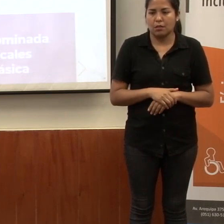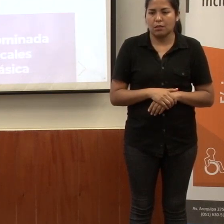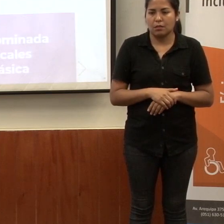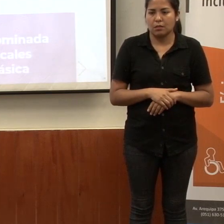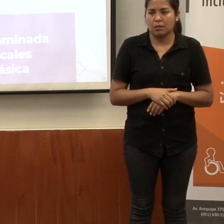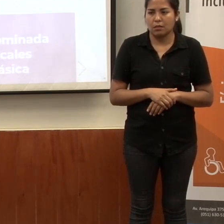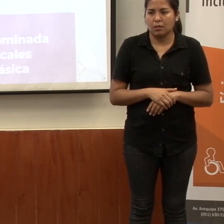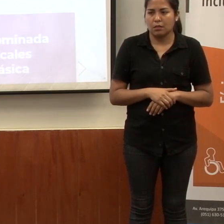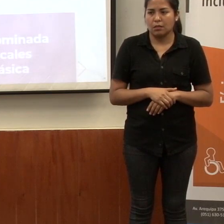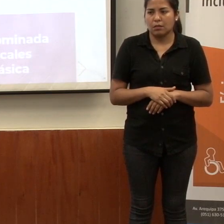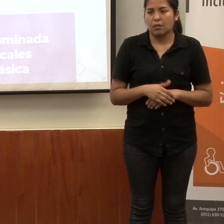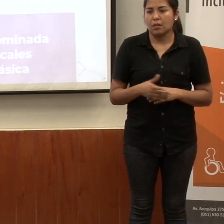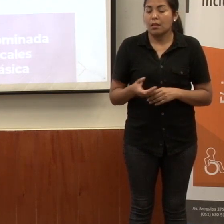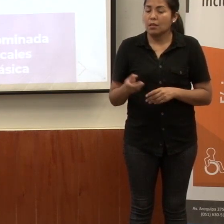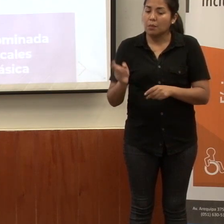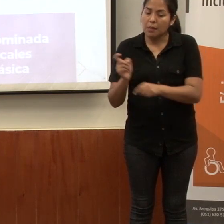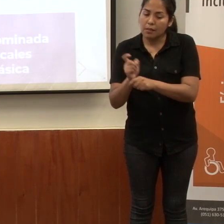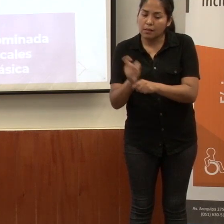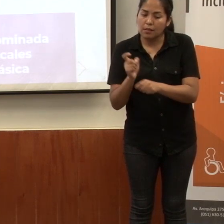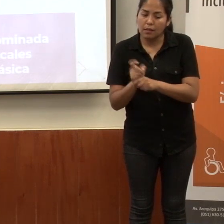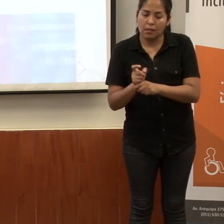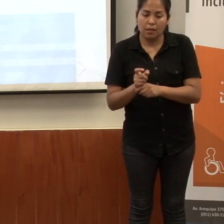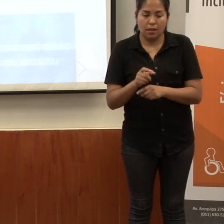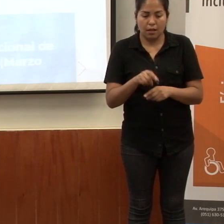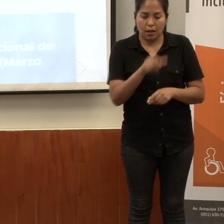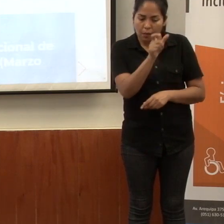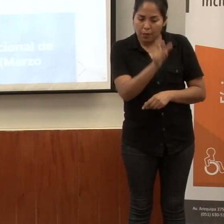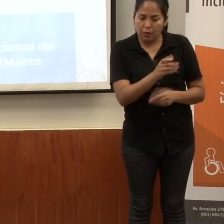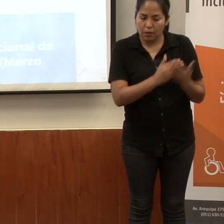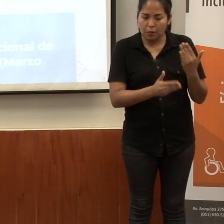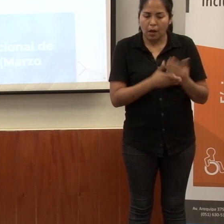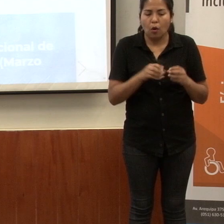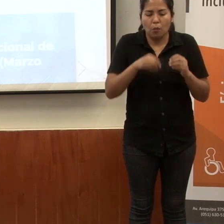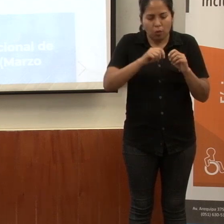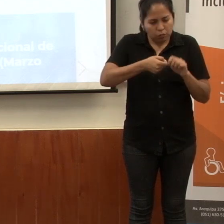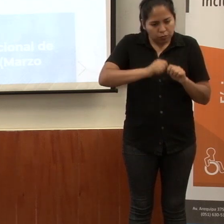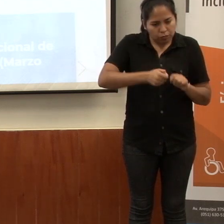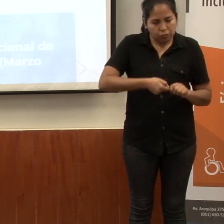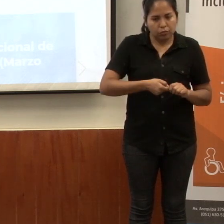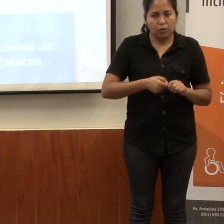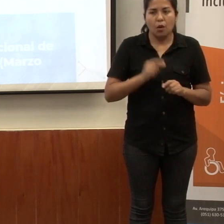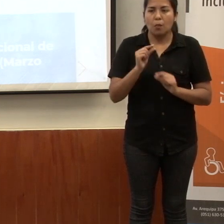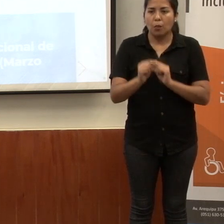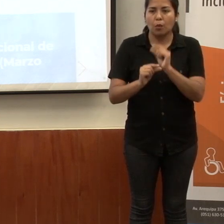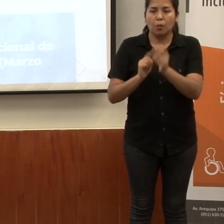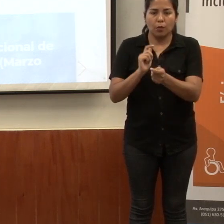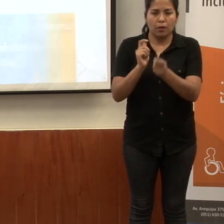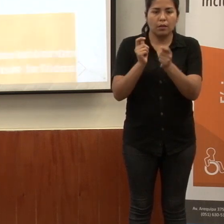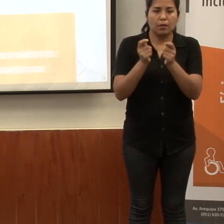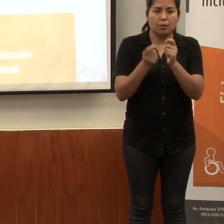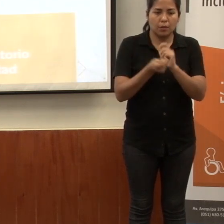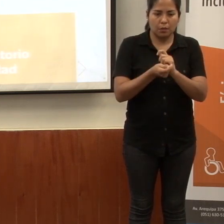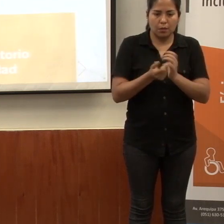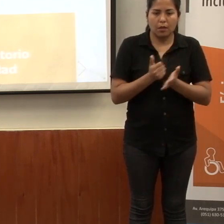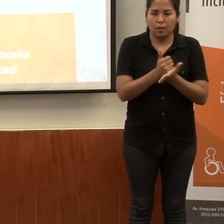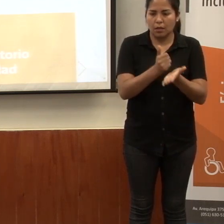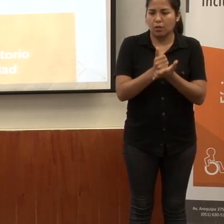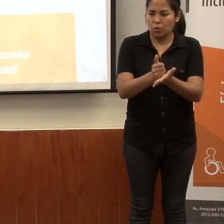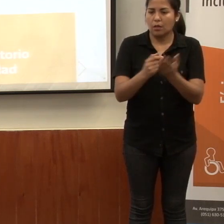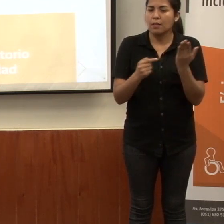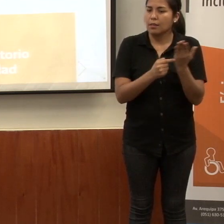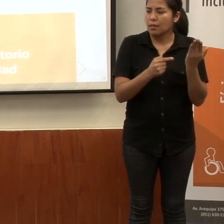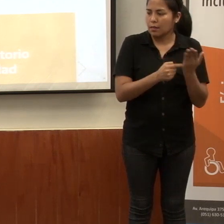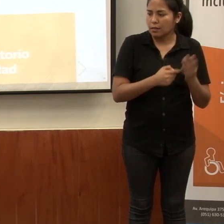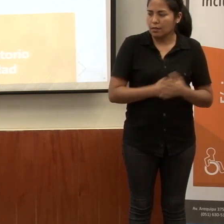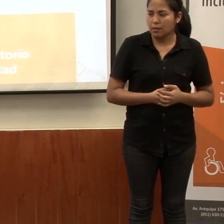a darle mantenimiento. O sea, poco a poco nos vamos a ir descentralizando para que el país tenga la oportunidad de dar esas ayudas técnicas.